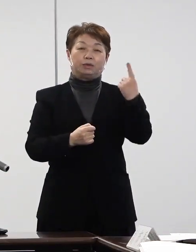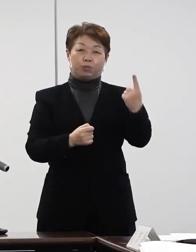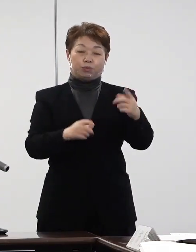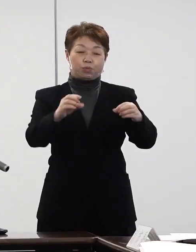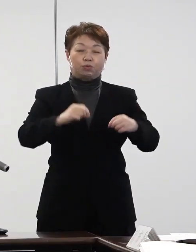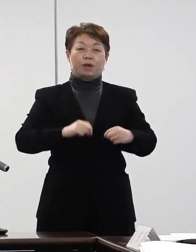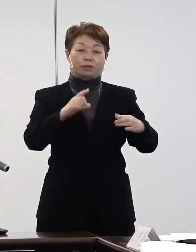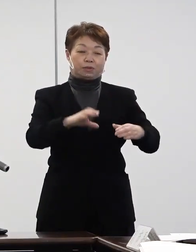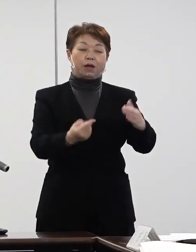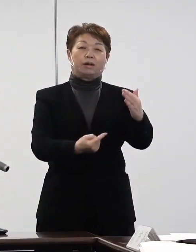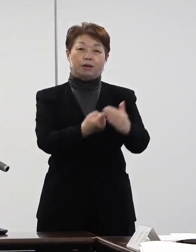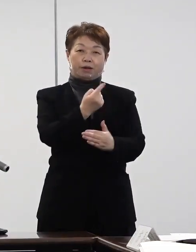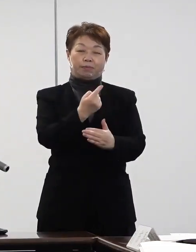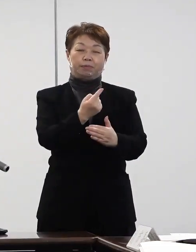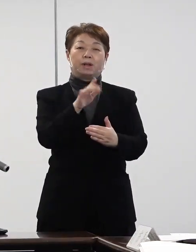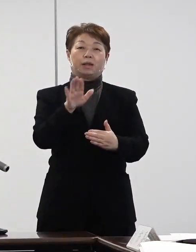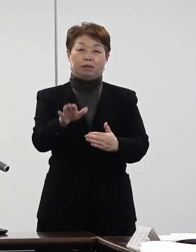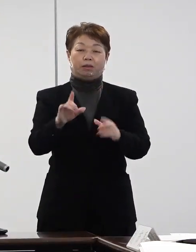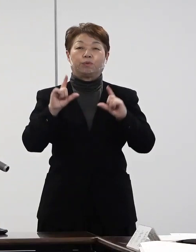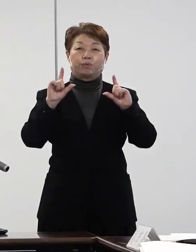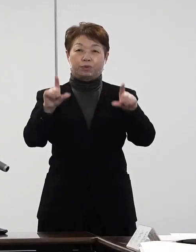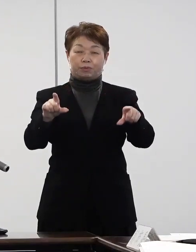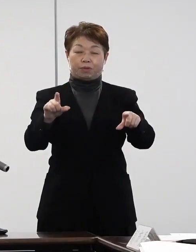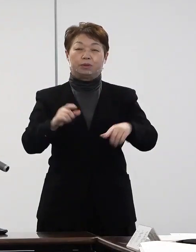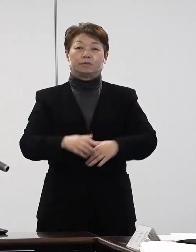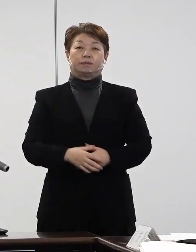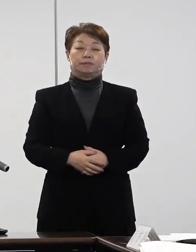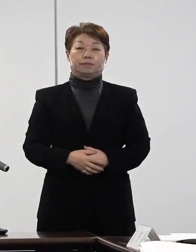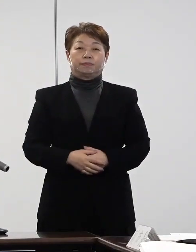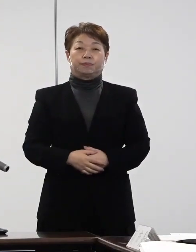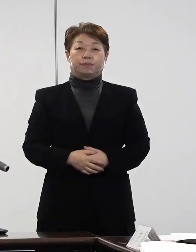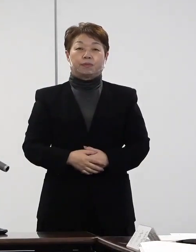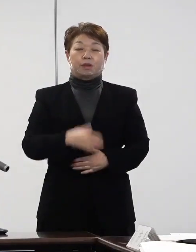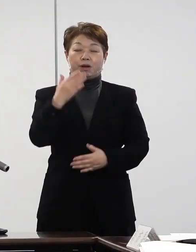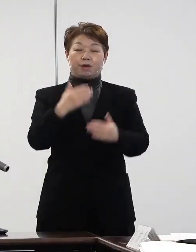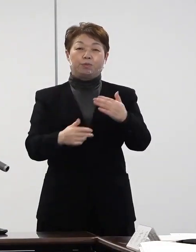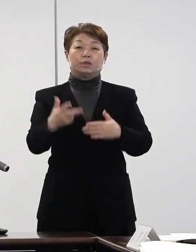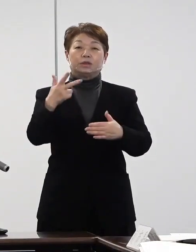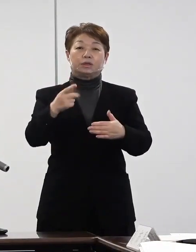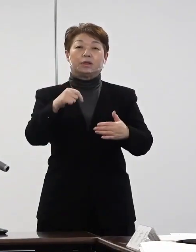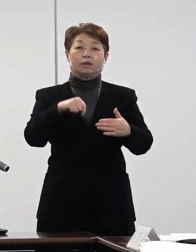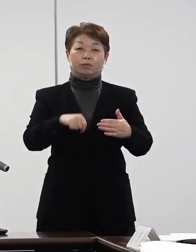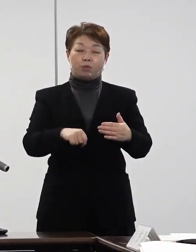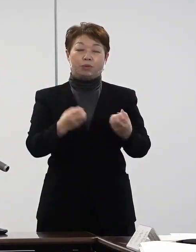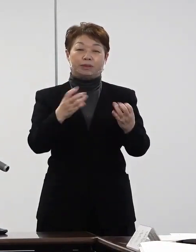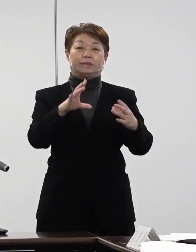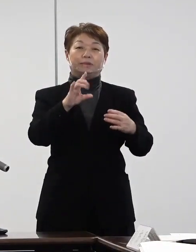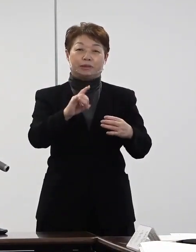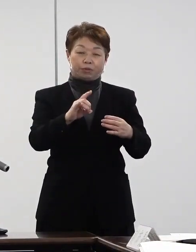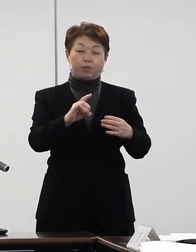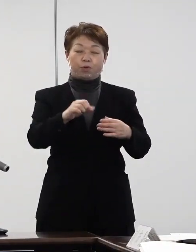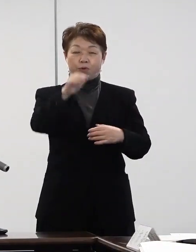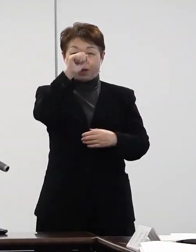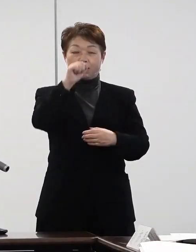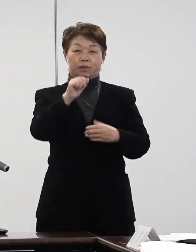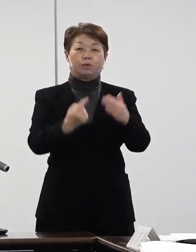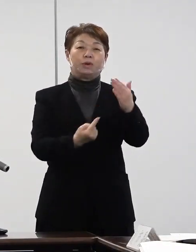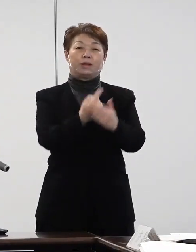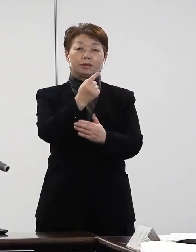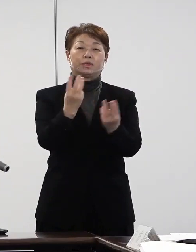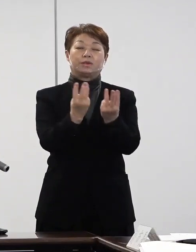確認いたしましたのでご報告いたします。なお本市における1日の新規患者発生数とし